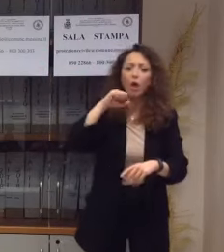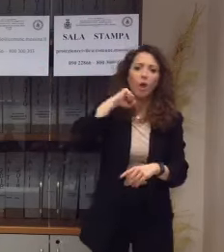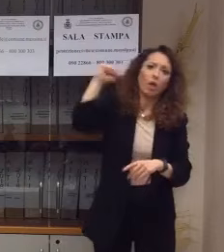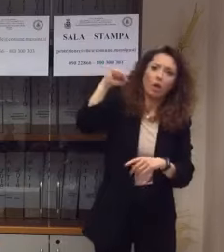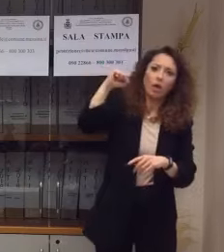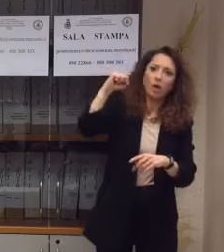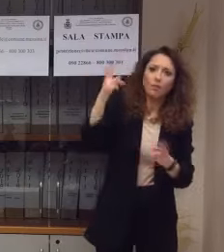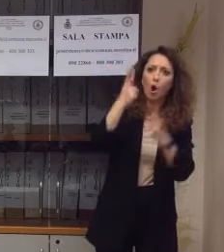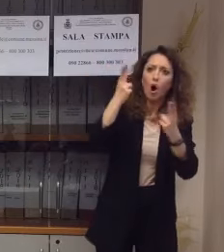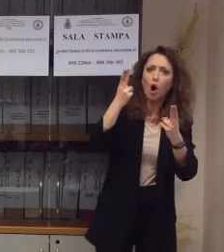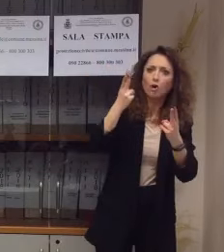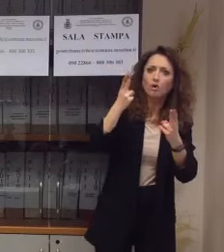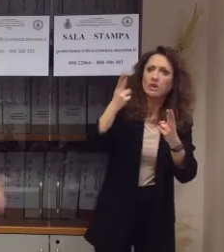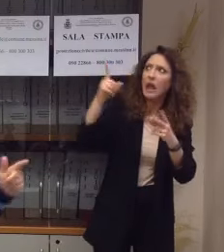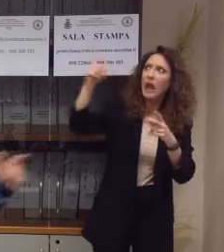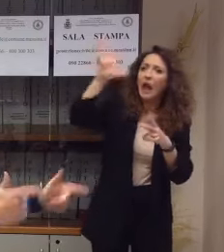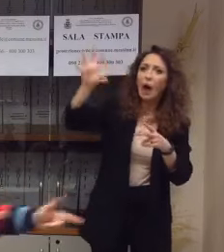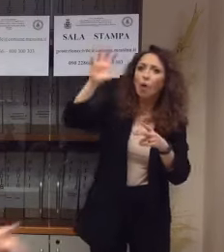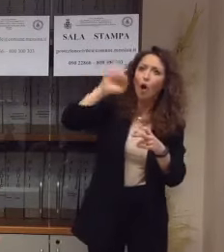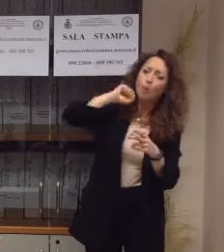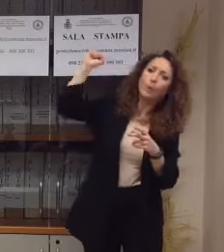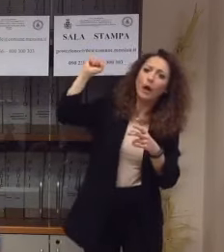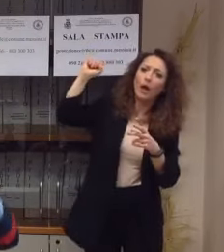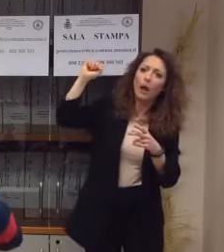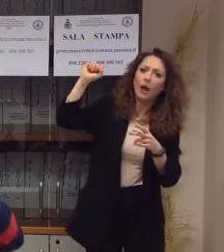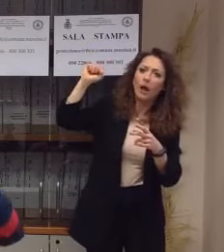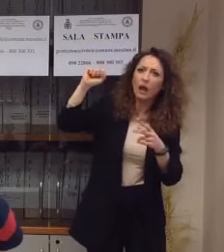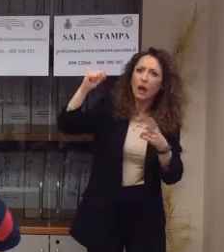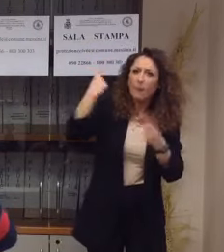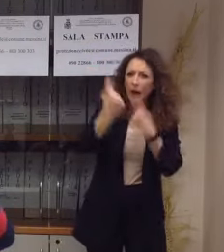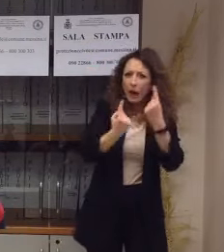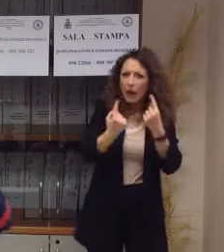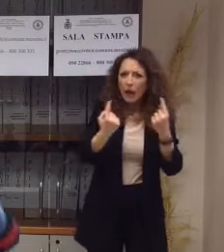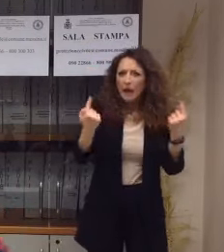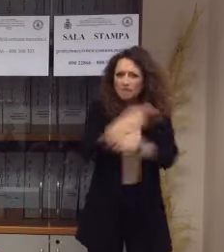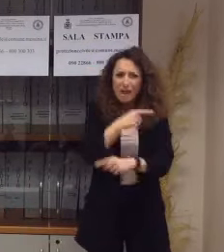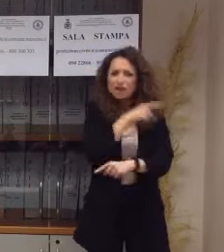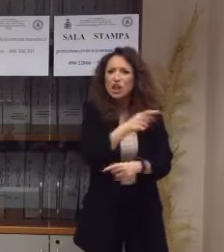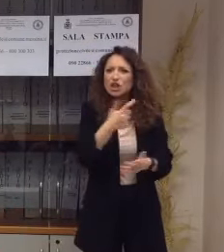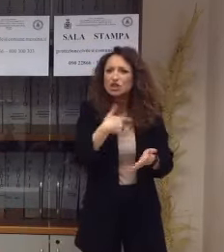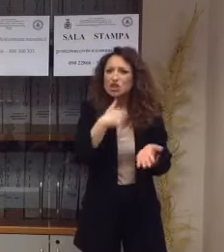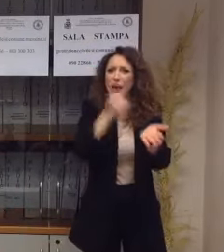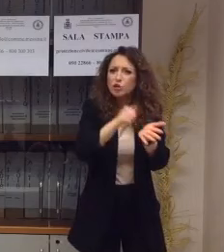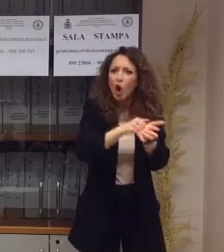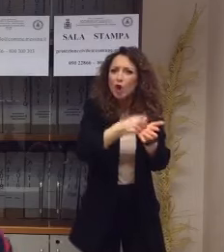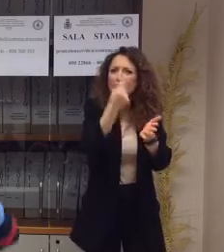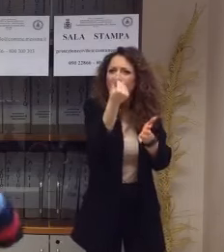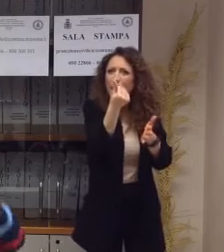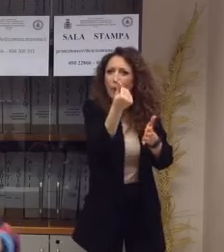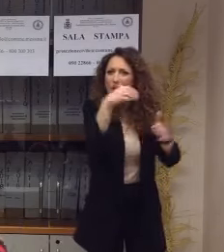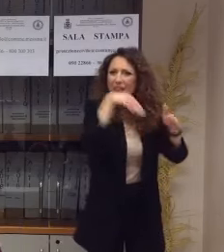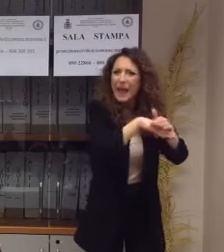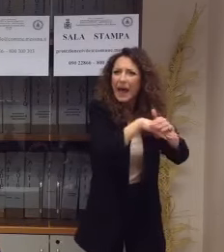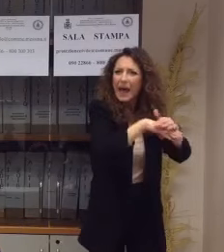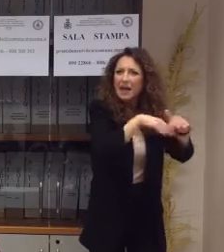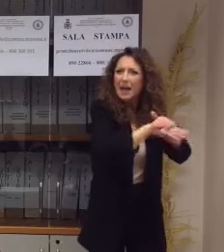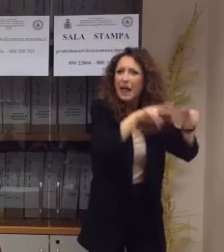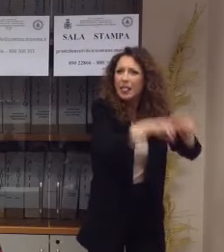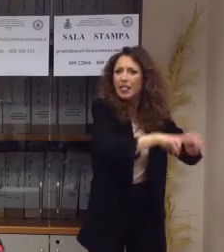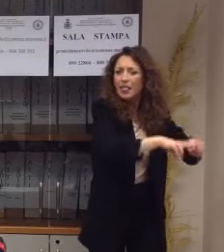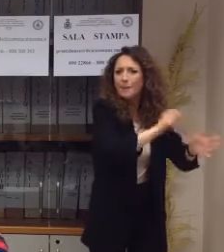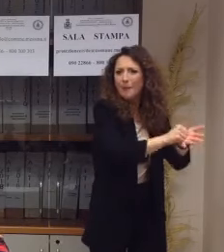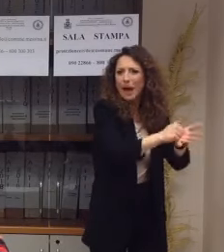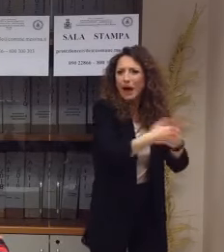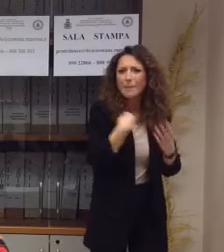dall'Europa e dall'altro lato teniamo la liquidità nelle banche? Vi sembra una cosa ragionevole questa? Ma a che gioco stiamo giocando in